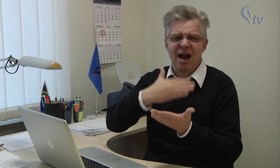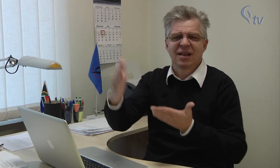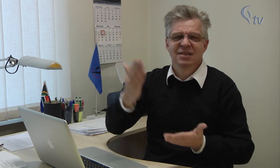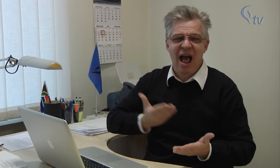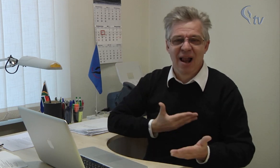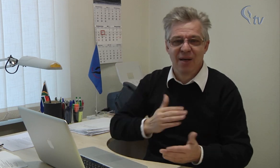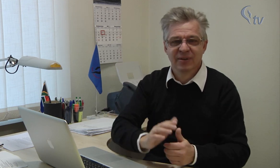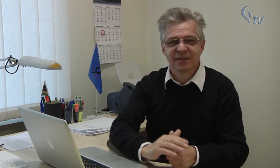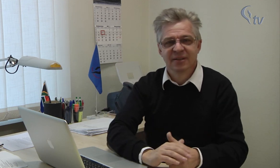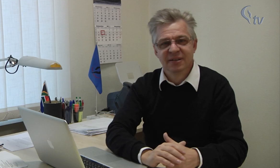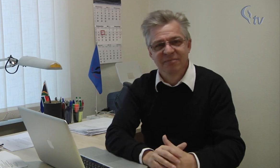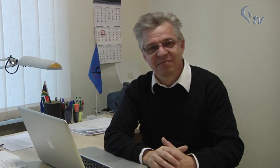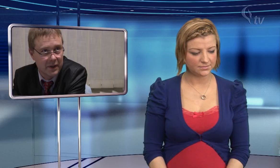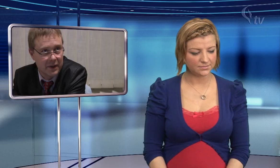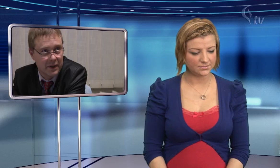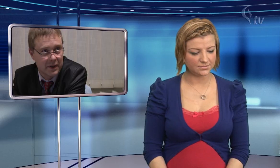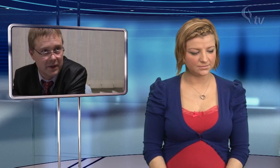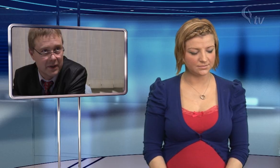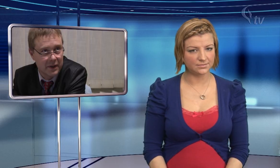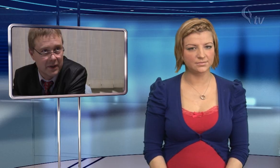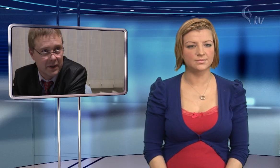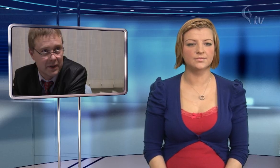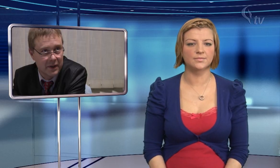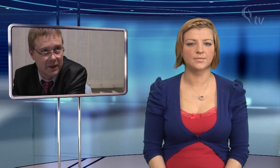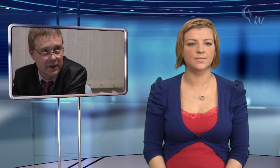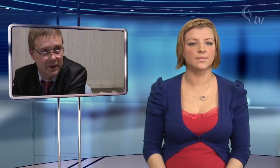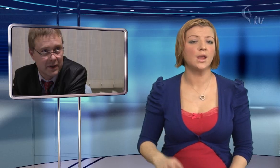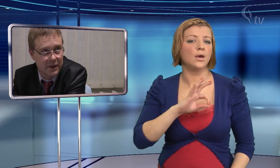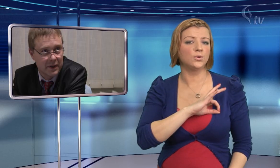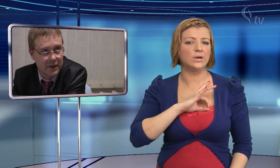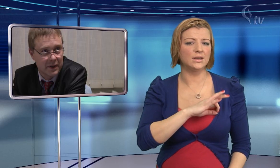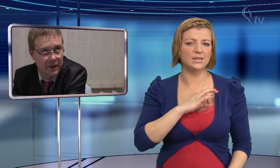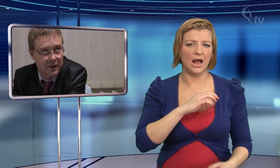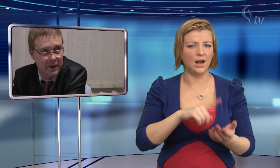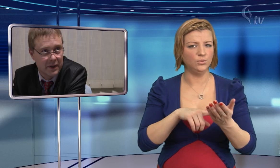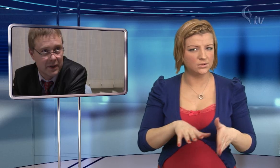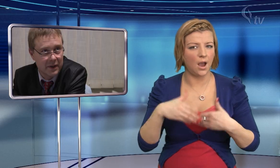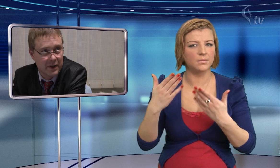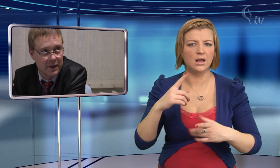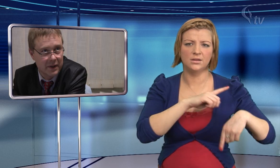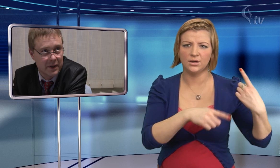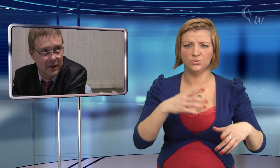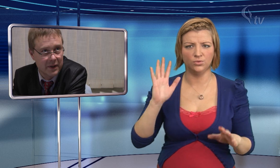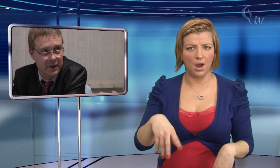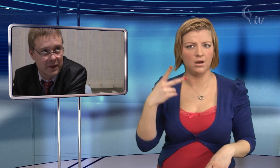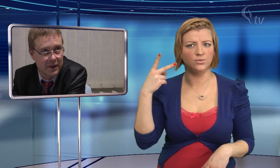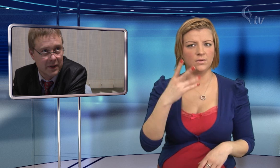ellu. Juriidiline nõustamine on kestnud